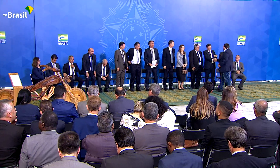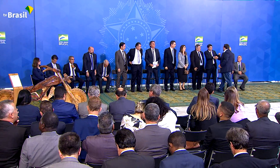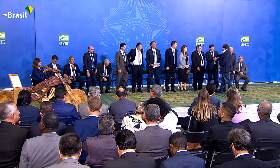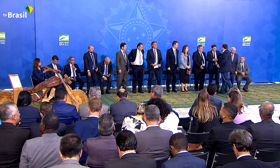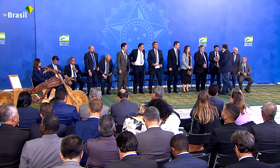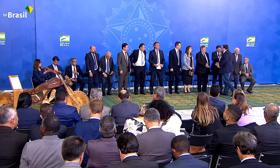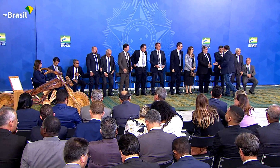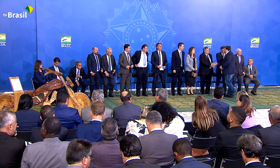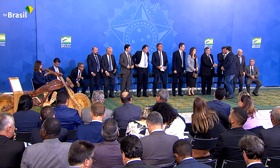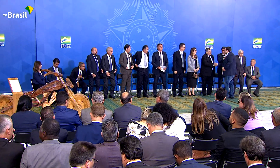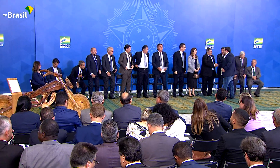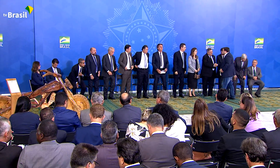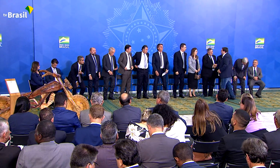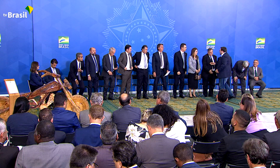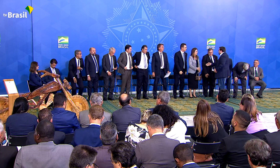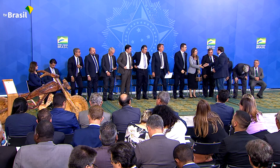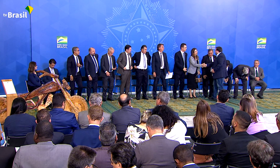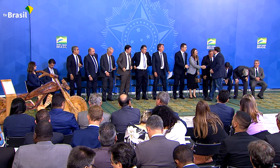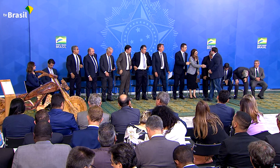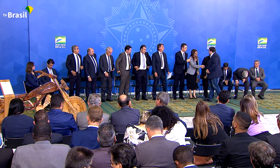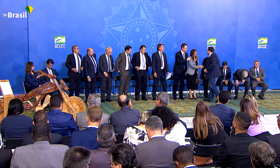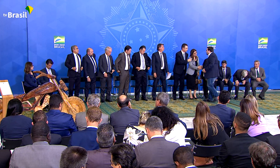o som